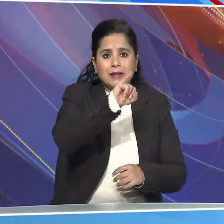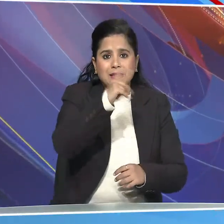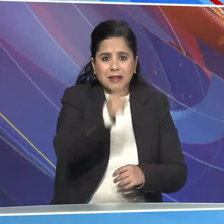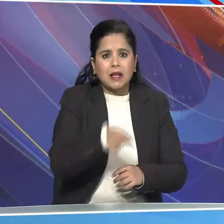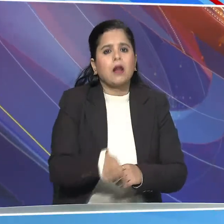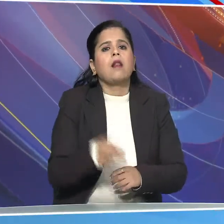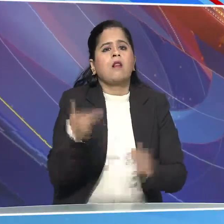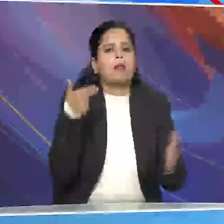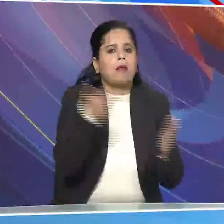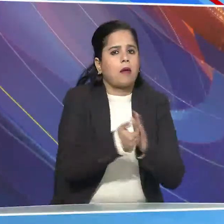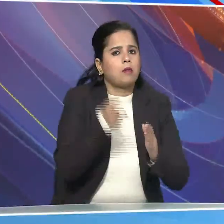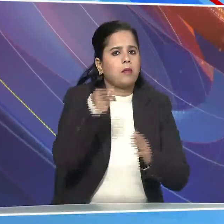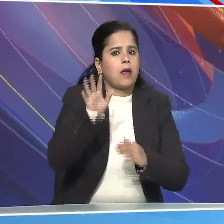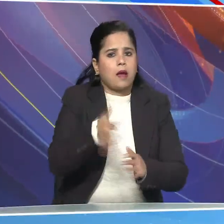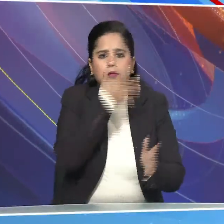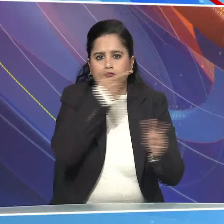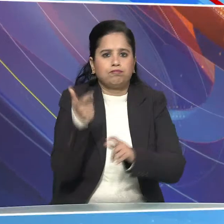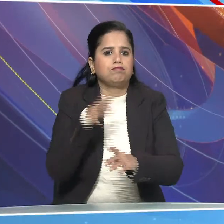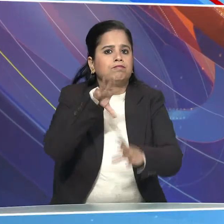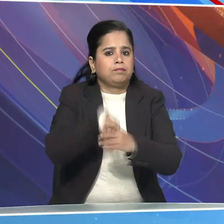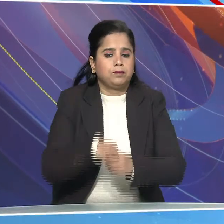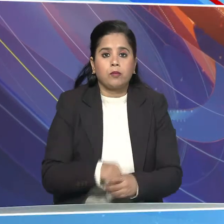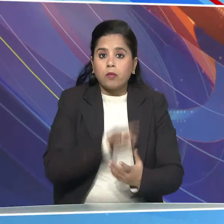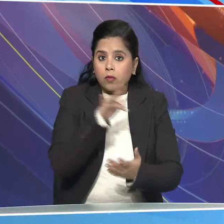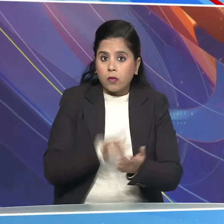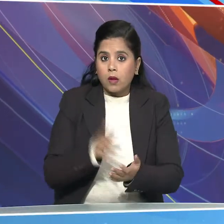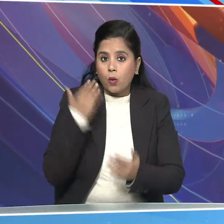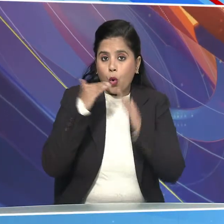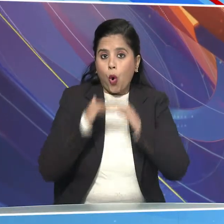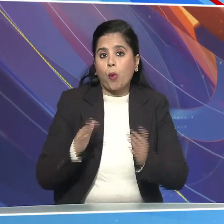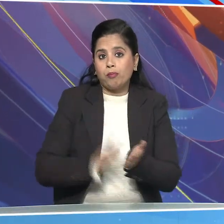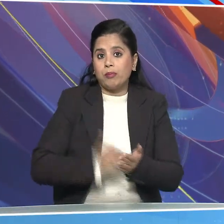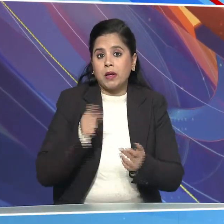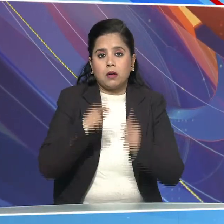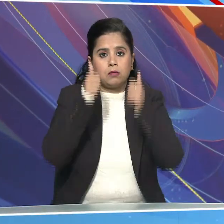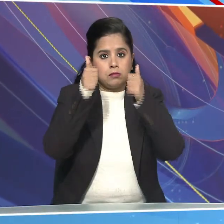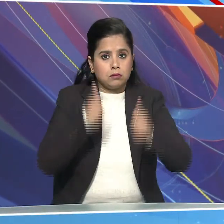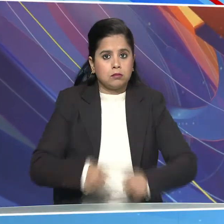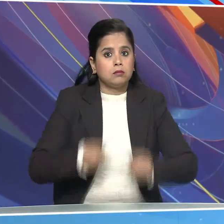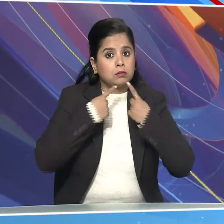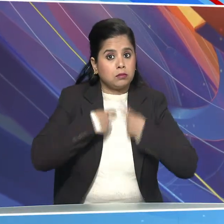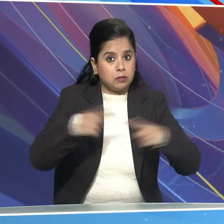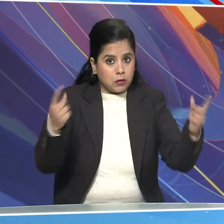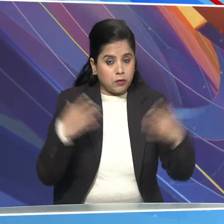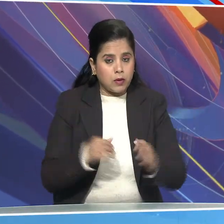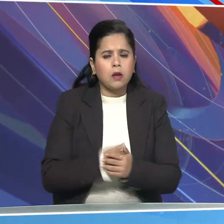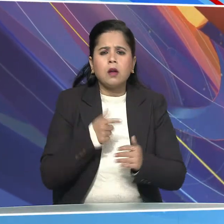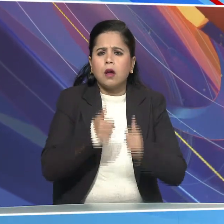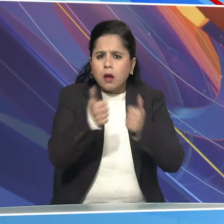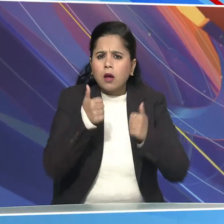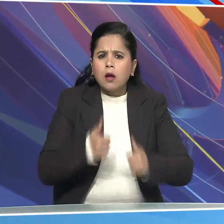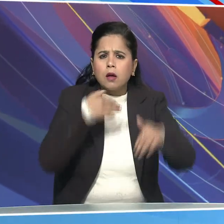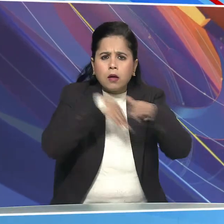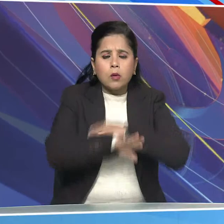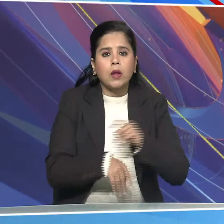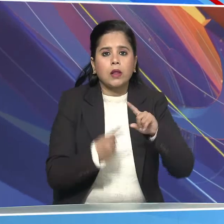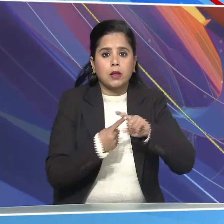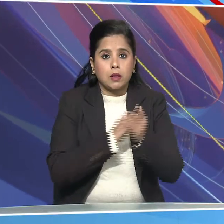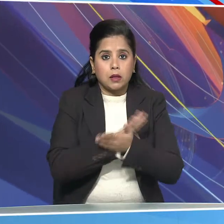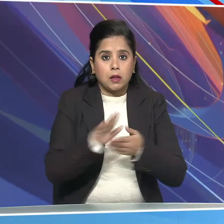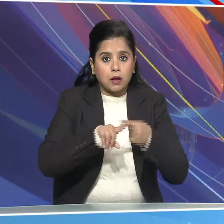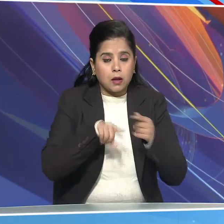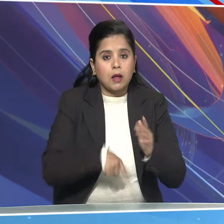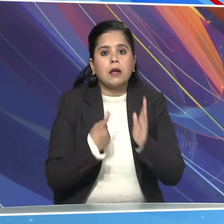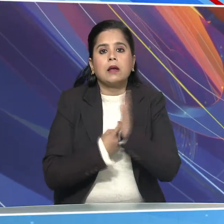कर दिया है केंद्रीय गृह मंत्रालय ने कल एक अधिसूचना जारी कर ये जानकारी दी अधिसूचना में दर रेजिडेंस फ्रंट